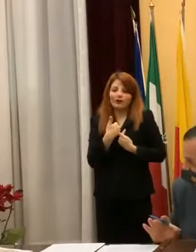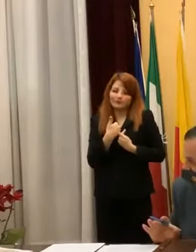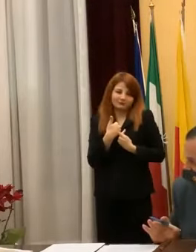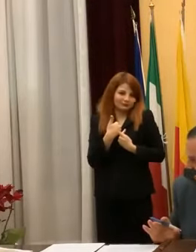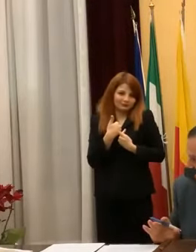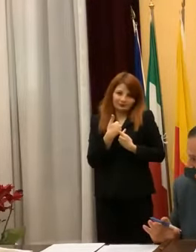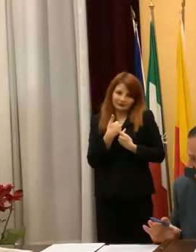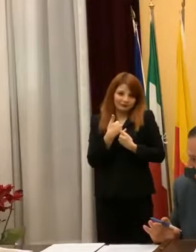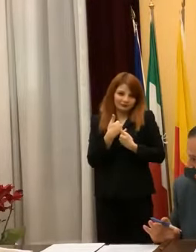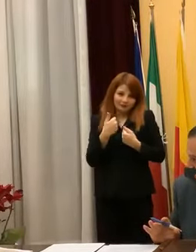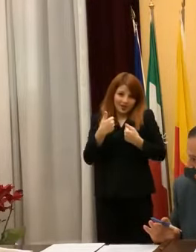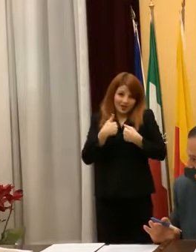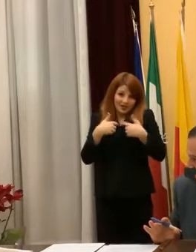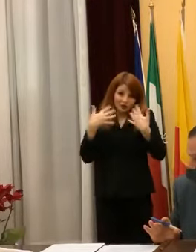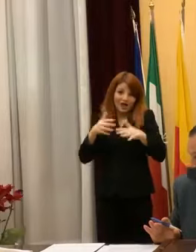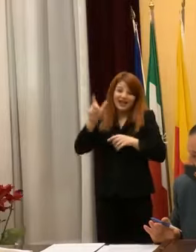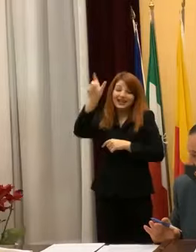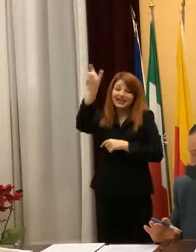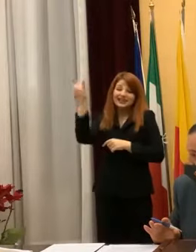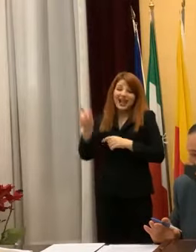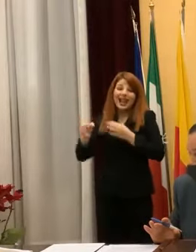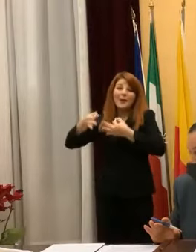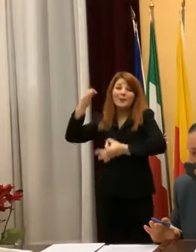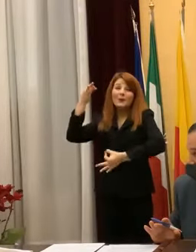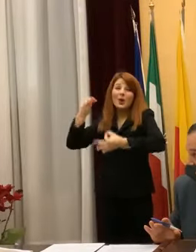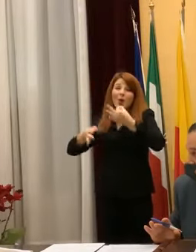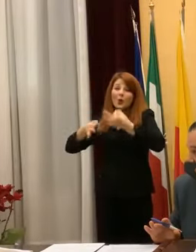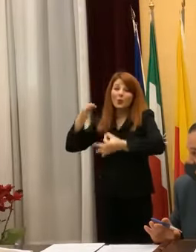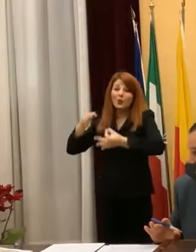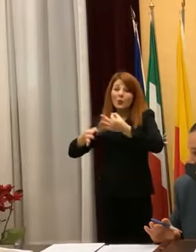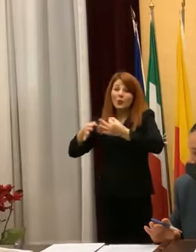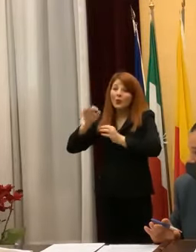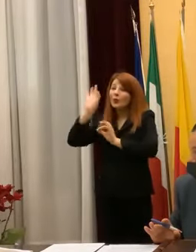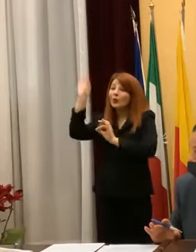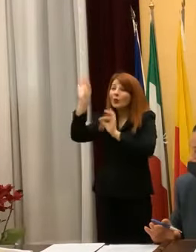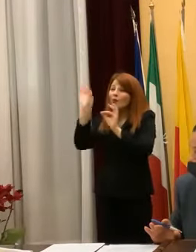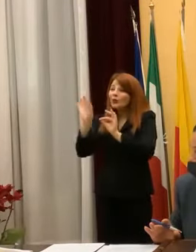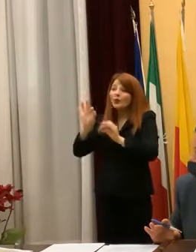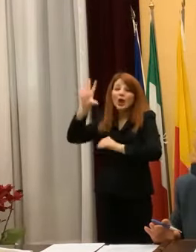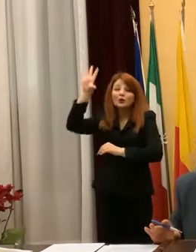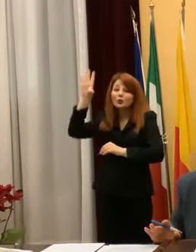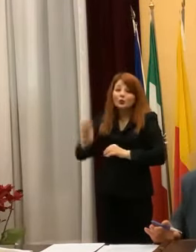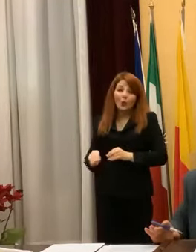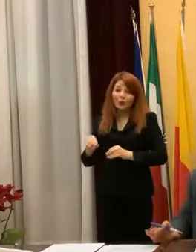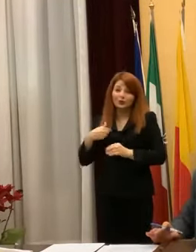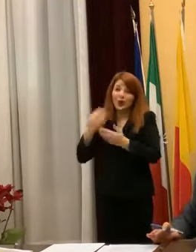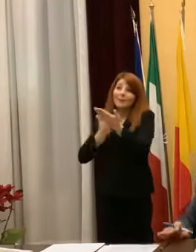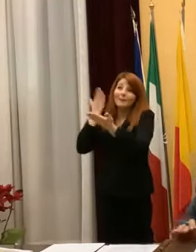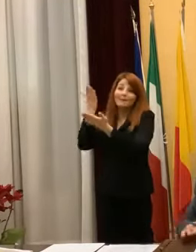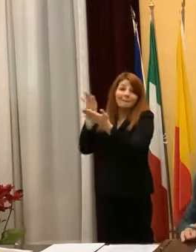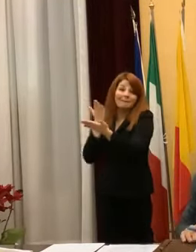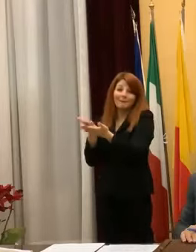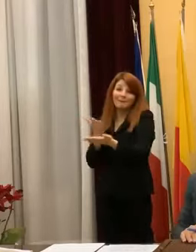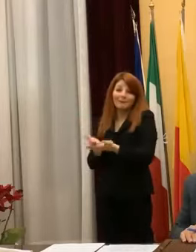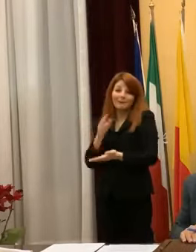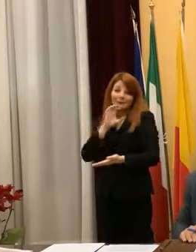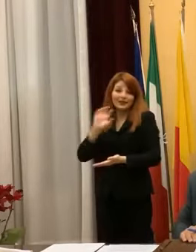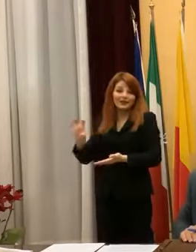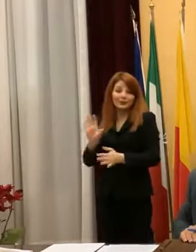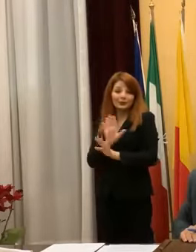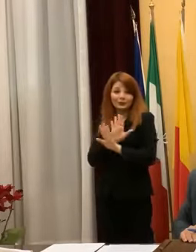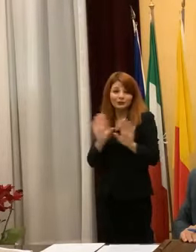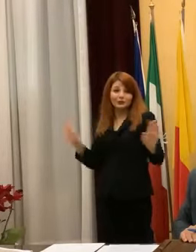in tutte le procure d'Italia depositerò questo esposto.